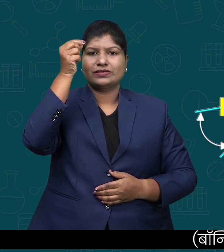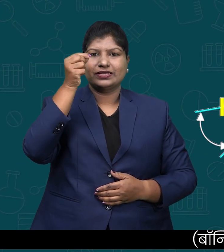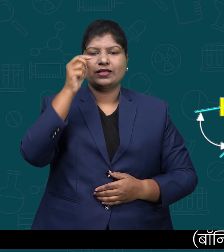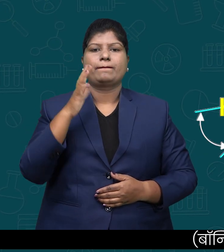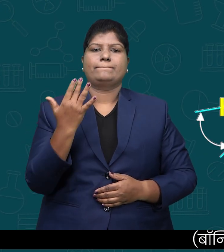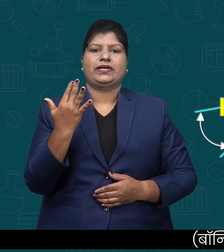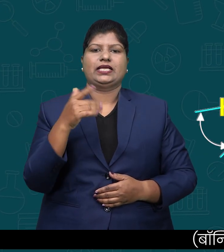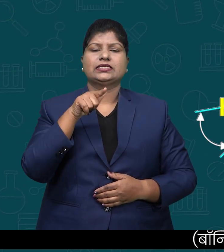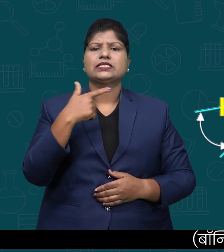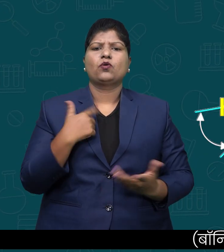असतात.